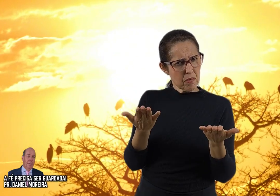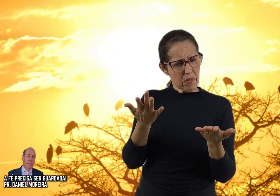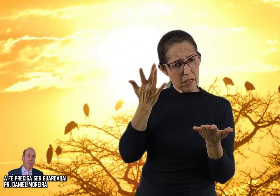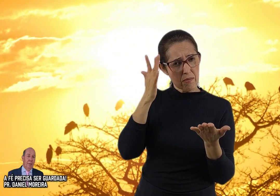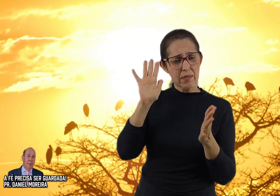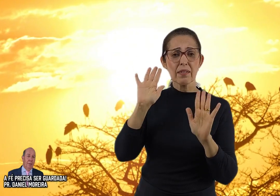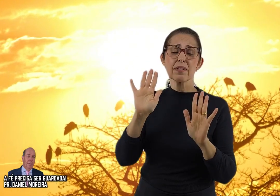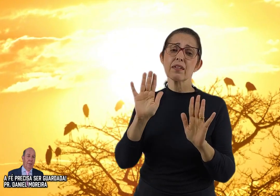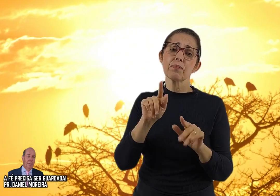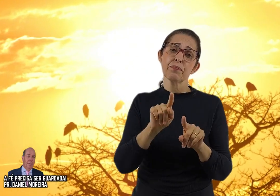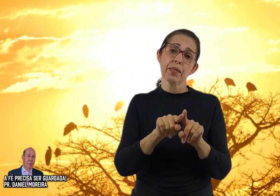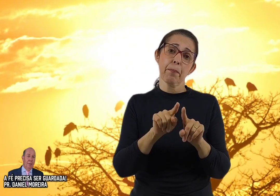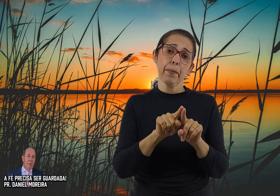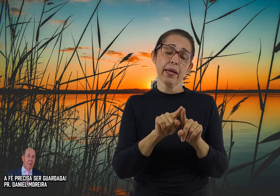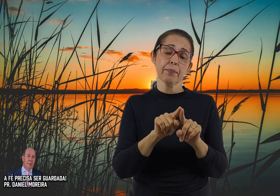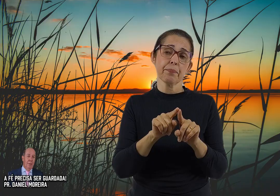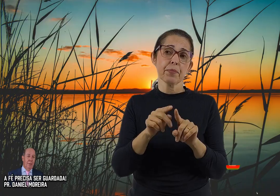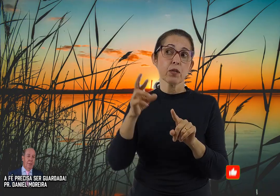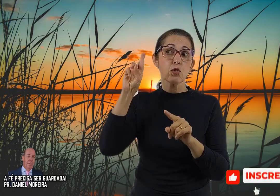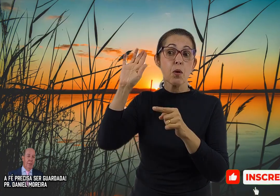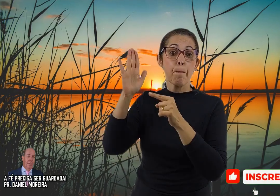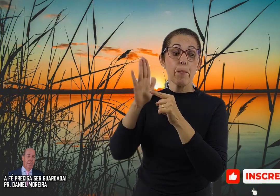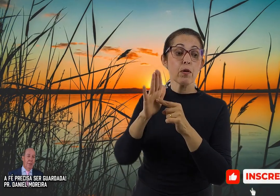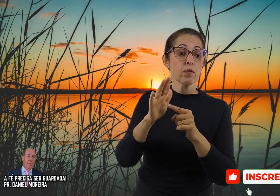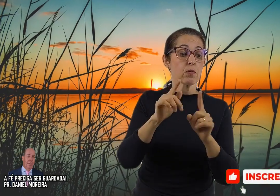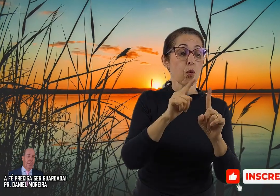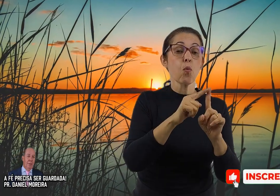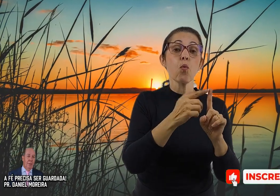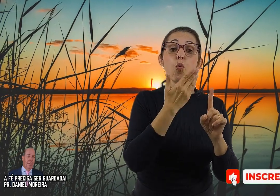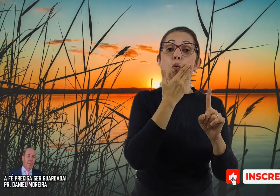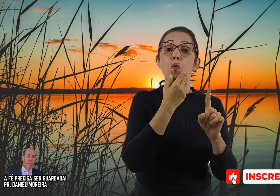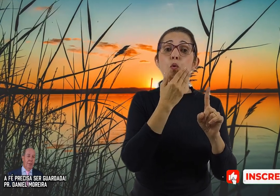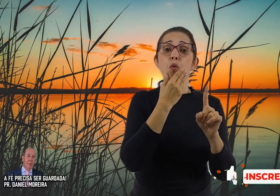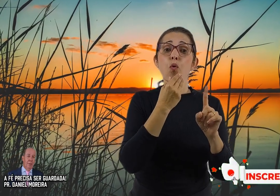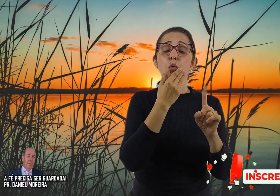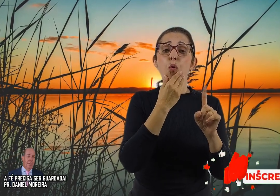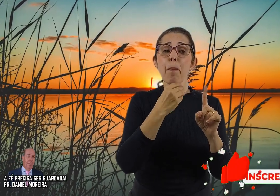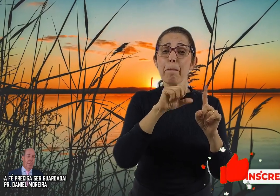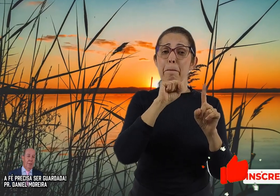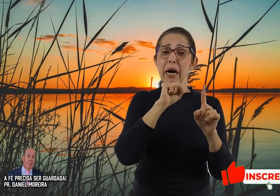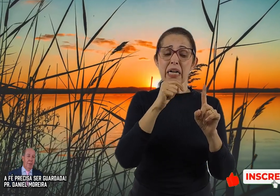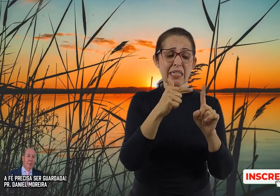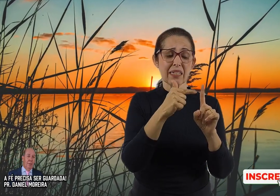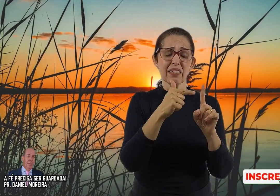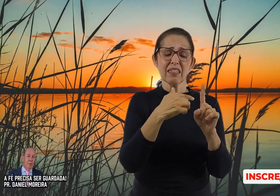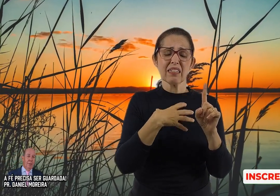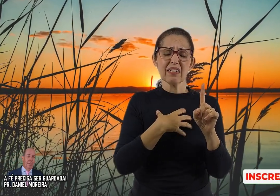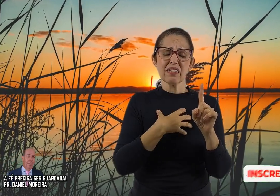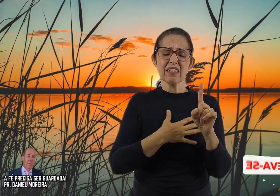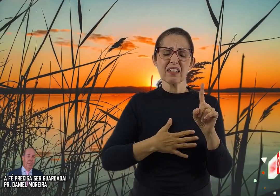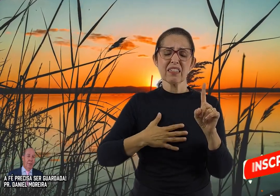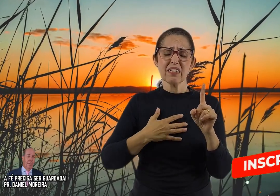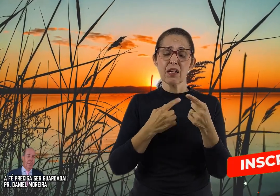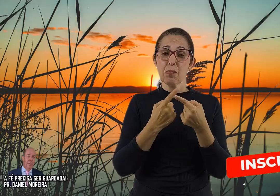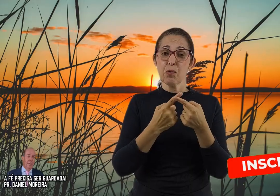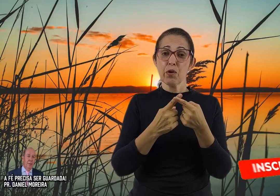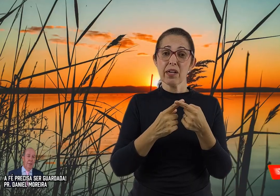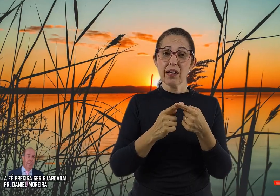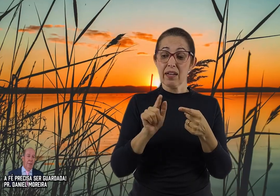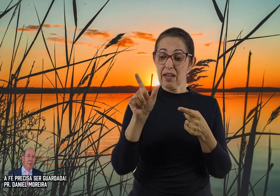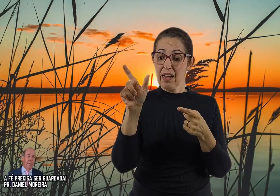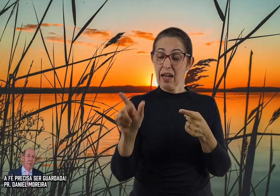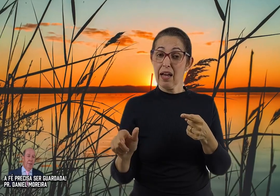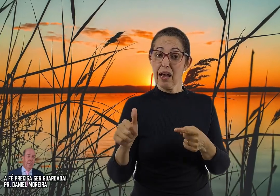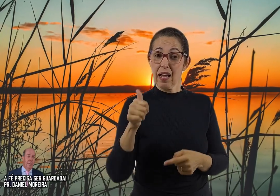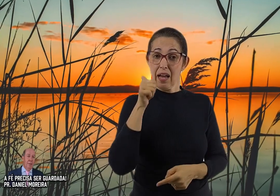Um pai que está angustiado. Esse é o mundo mesmo. Um pai angustiado, pois sua filha, uma